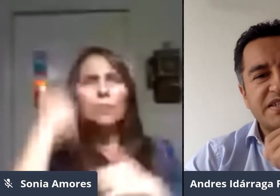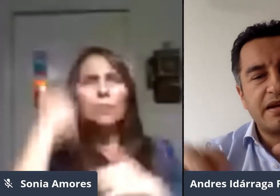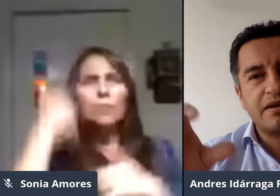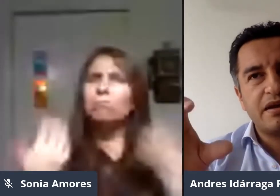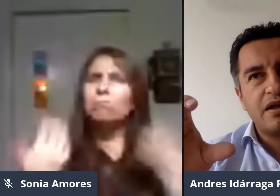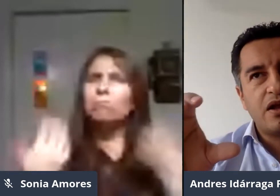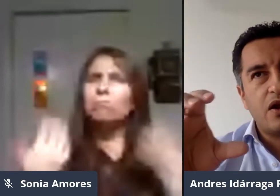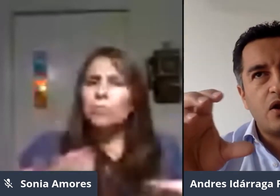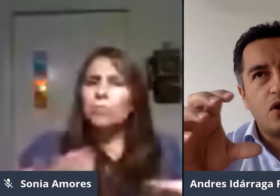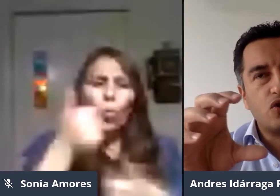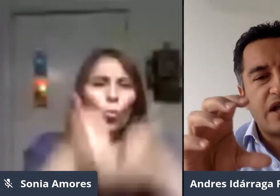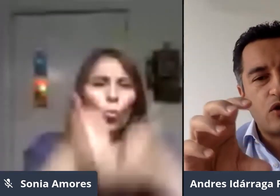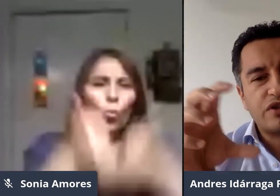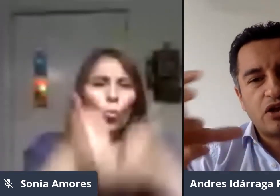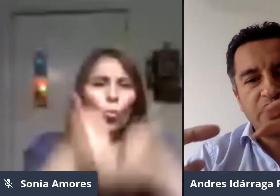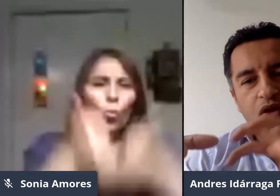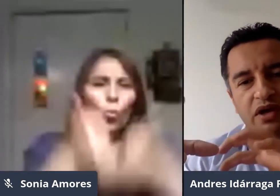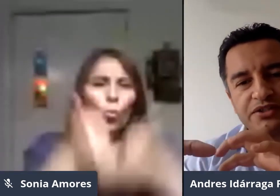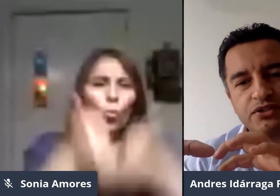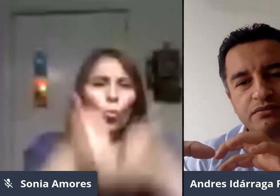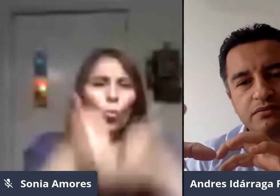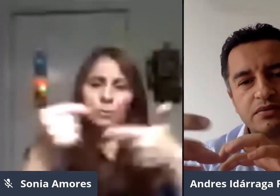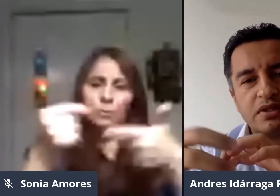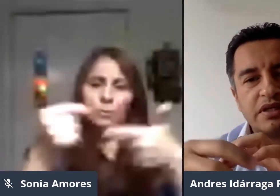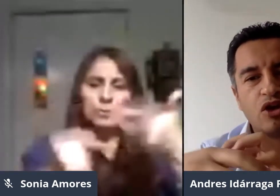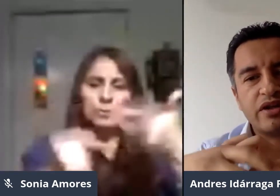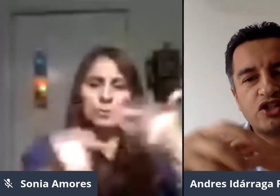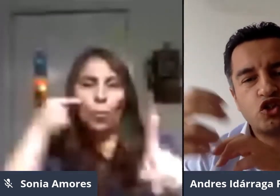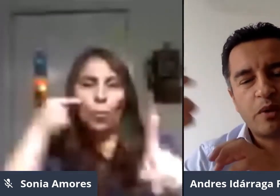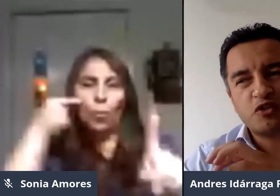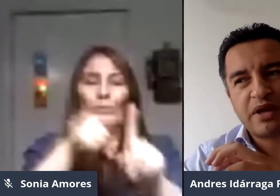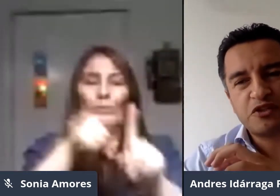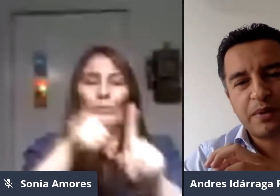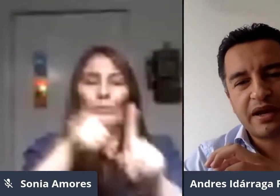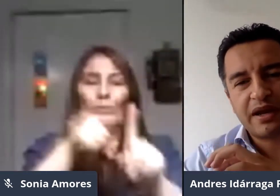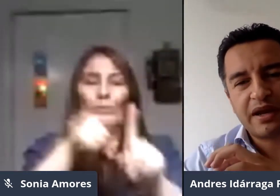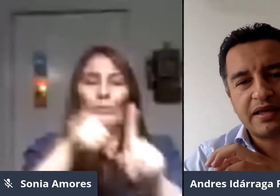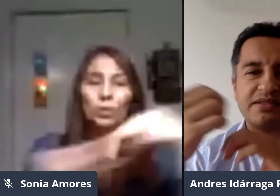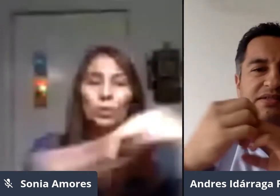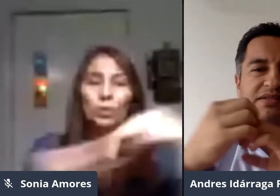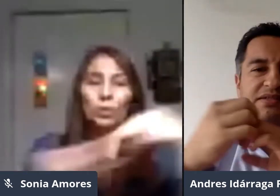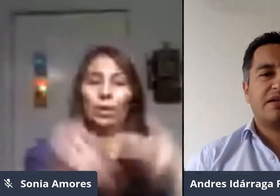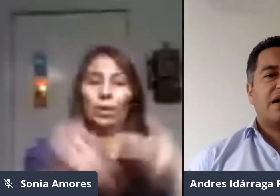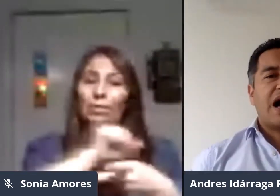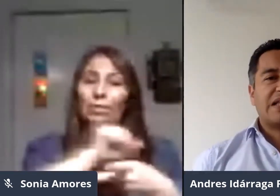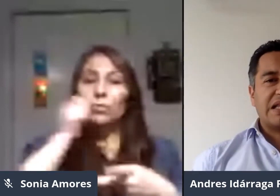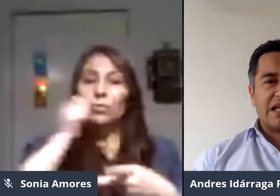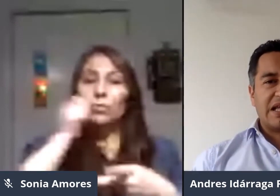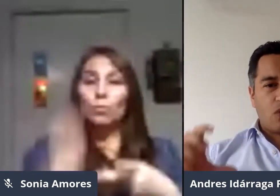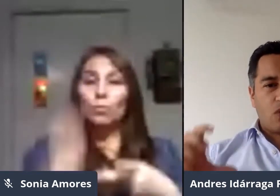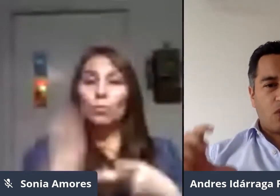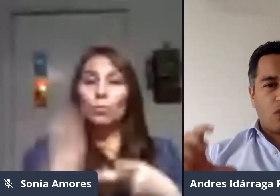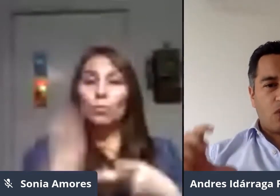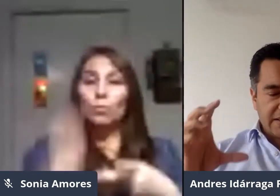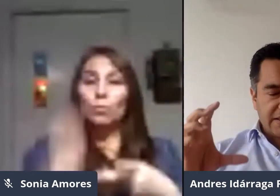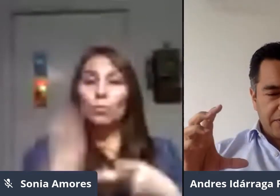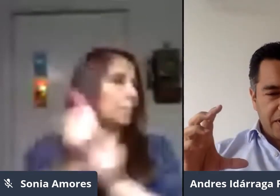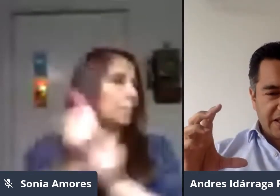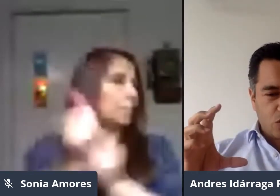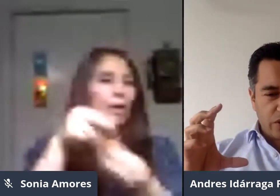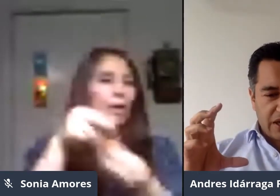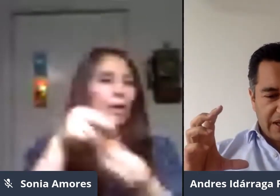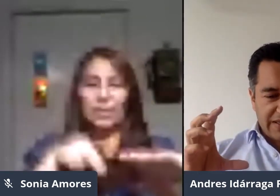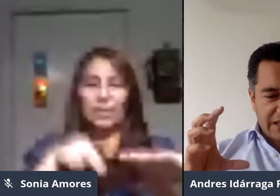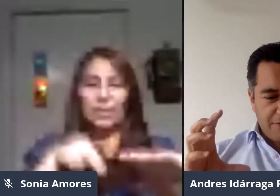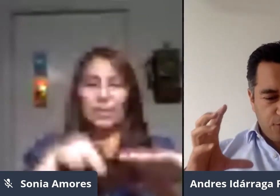cuáles podrían ser los derroteros de la educación y los derechos humanos para superar la crisis, atendiendo a que la